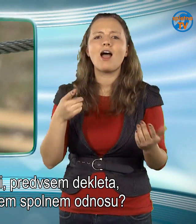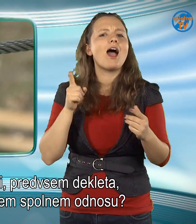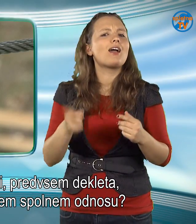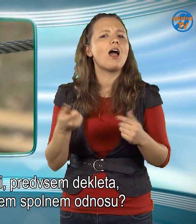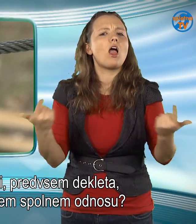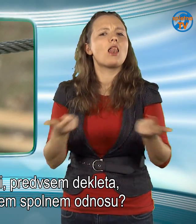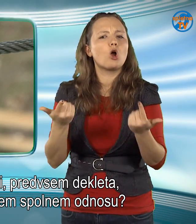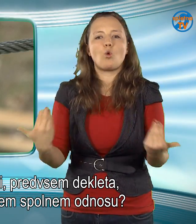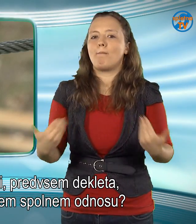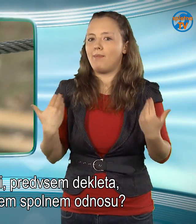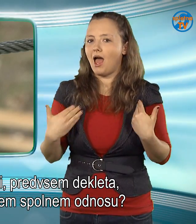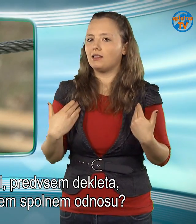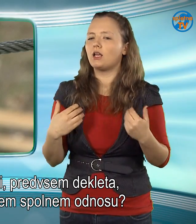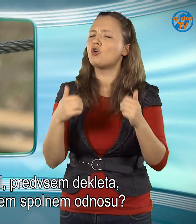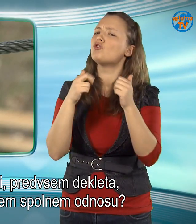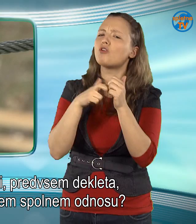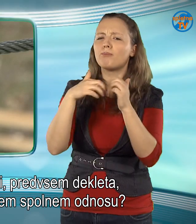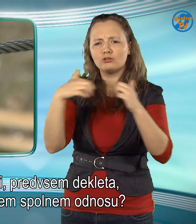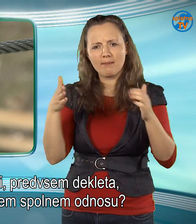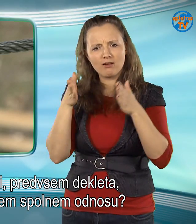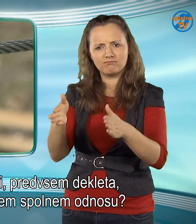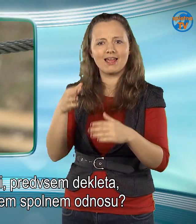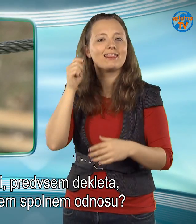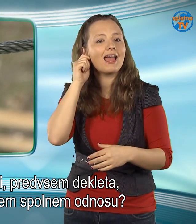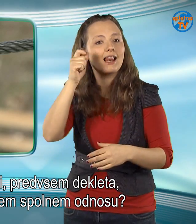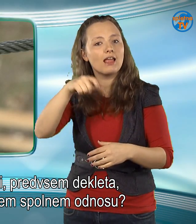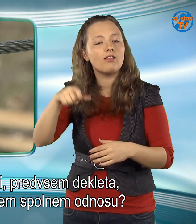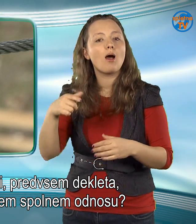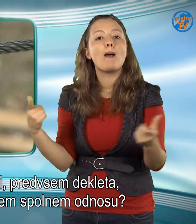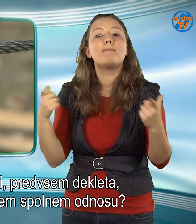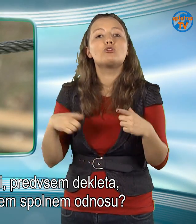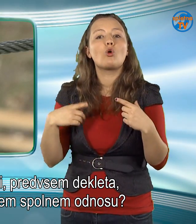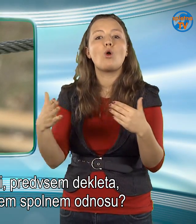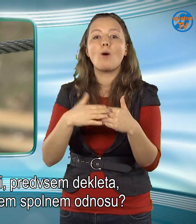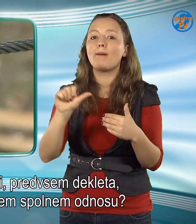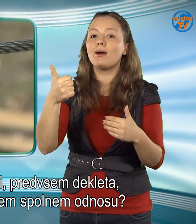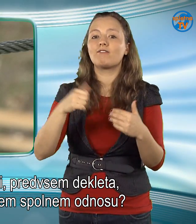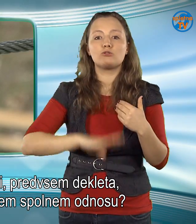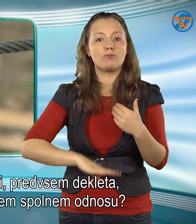In kaj lahko mladi, predvsem dekleta, pričakujejo ob prvem spolnem odnosu?